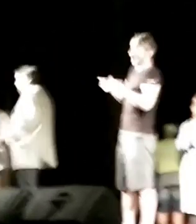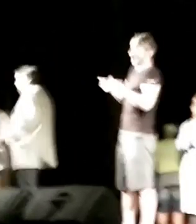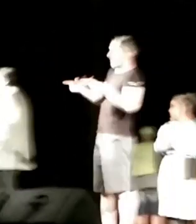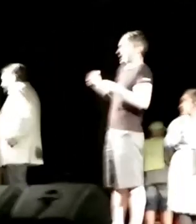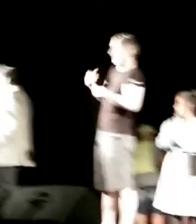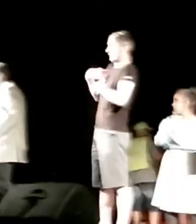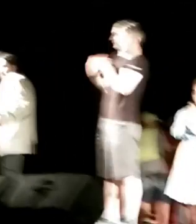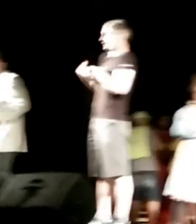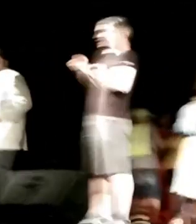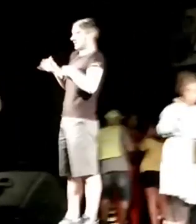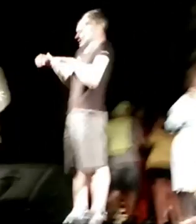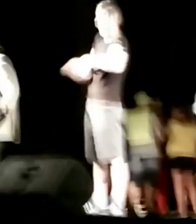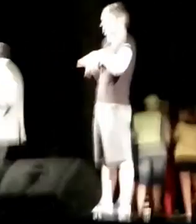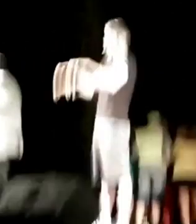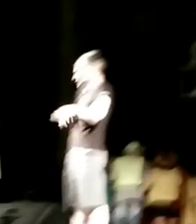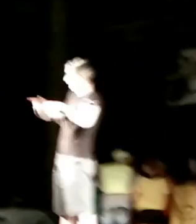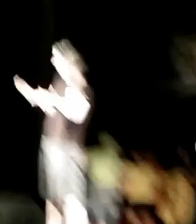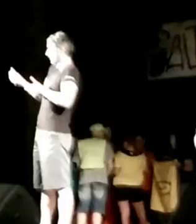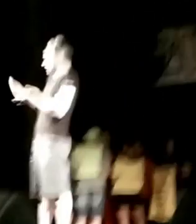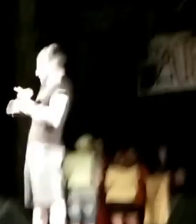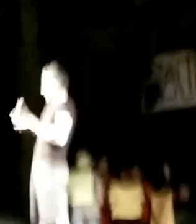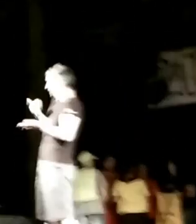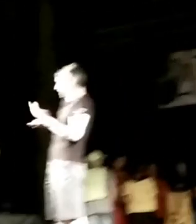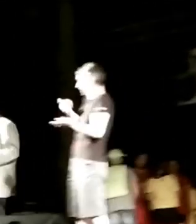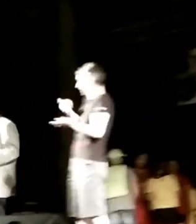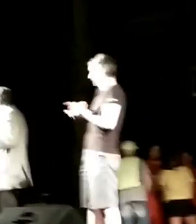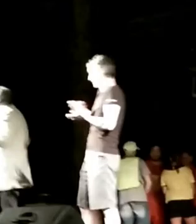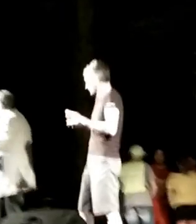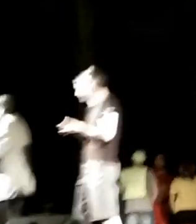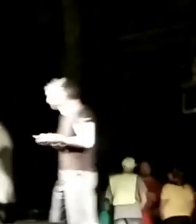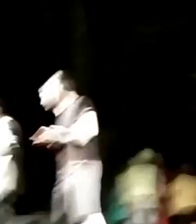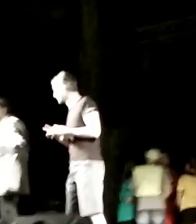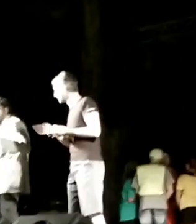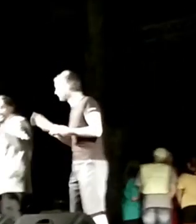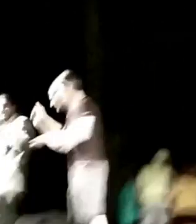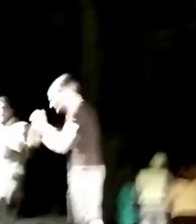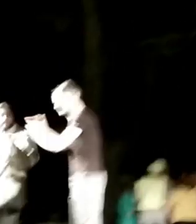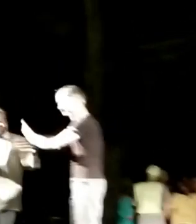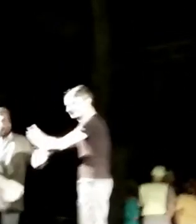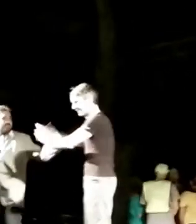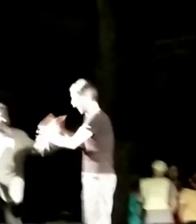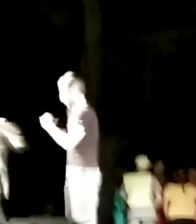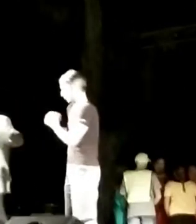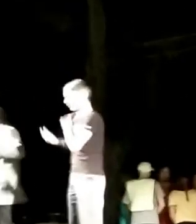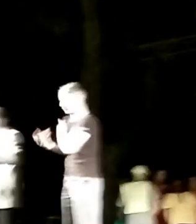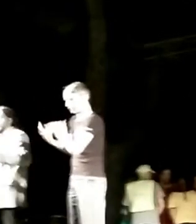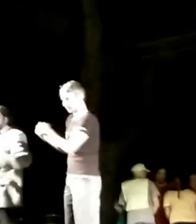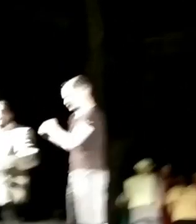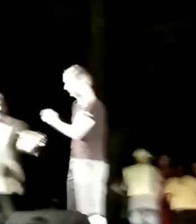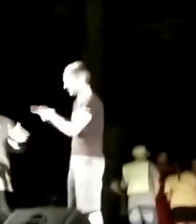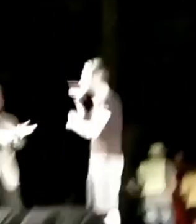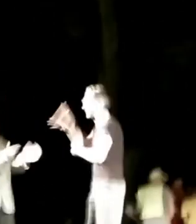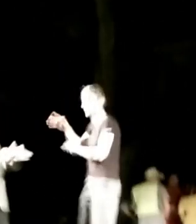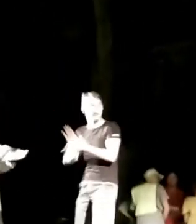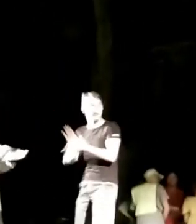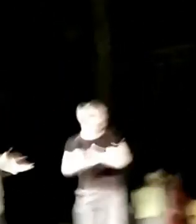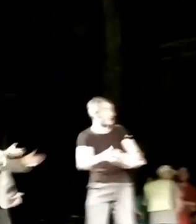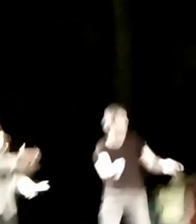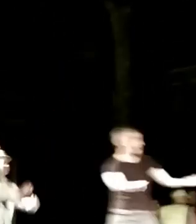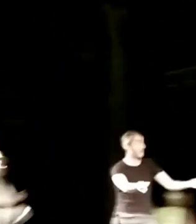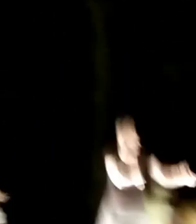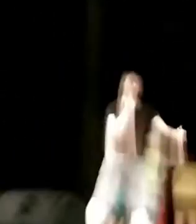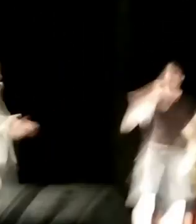ingressen, ens donen calés... Sí, ara intervenim. Espera, quedis aquí un momentet amb mi. A veure, senyora Kelly, va,